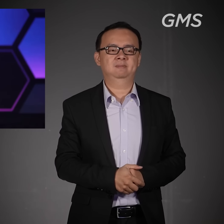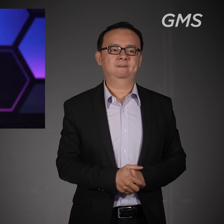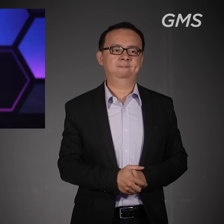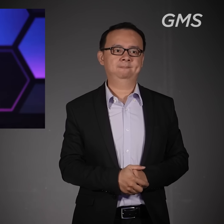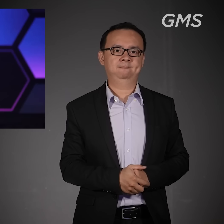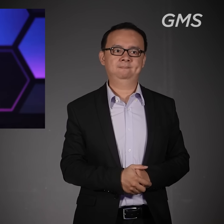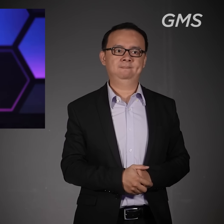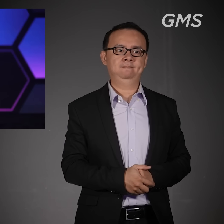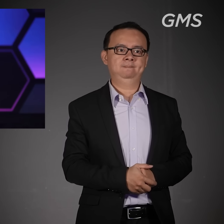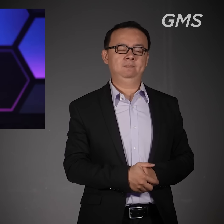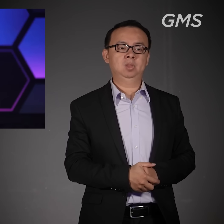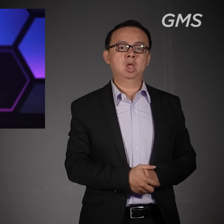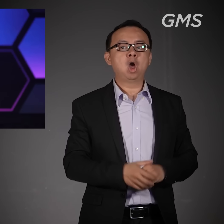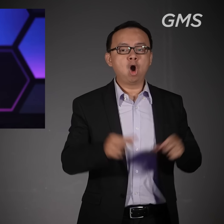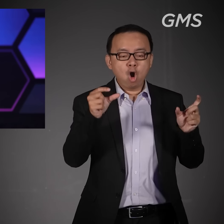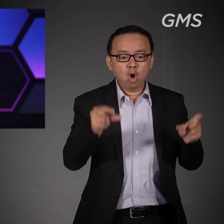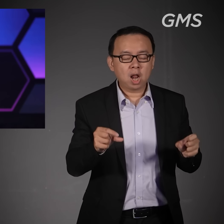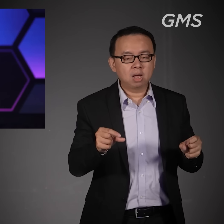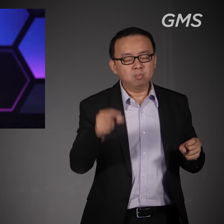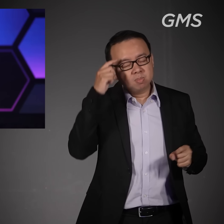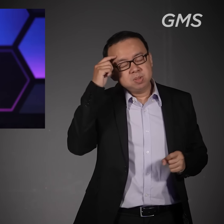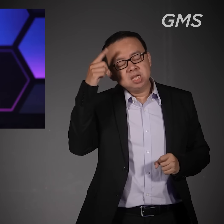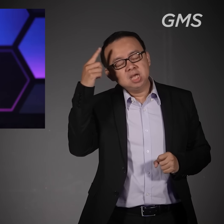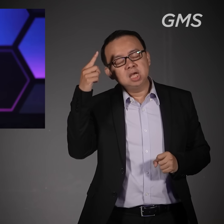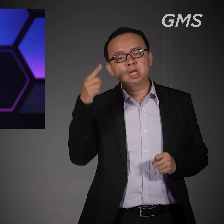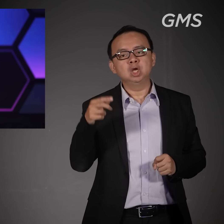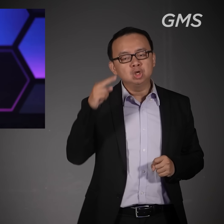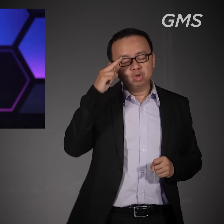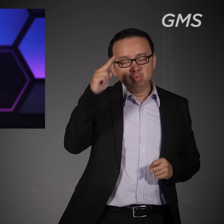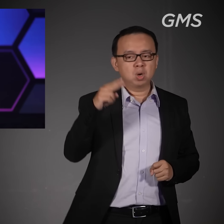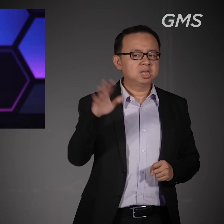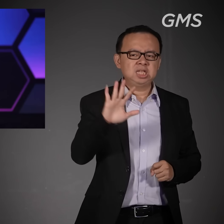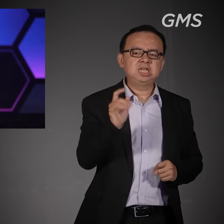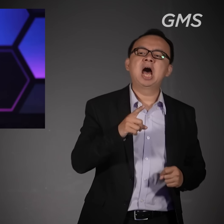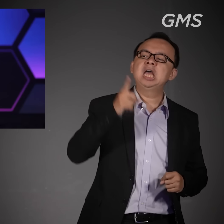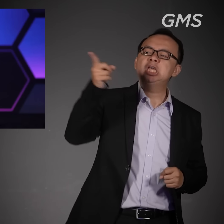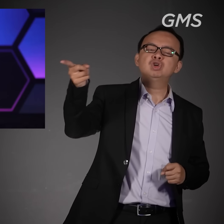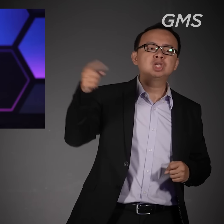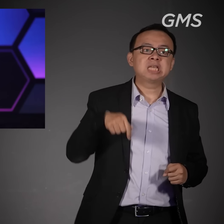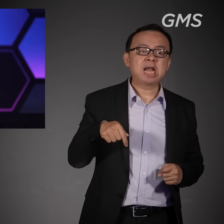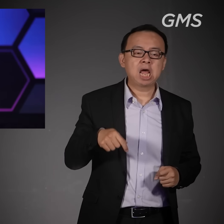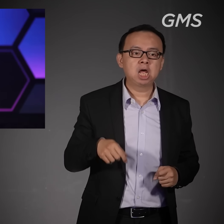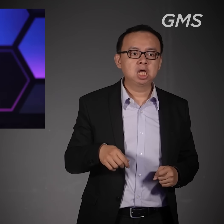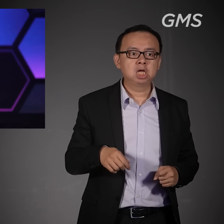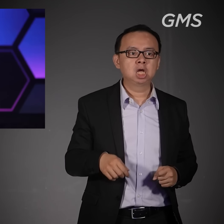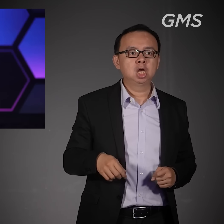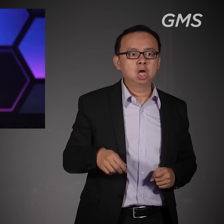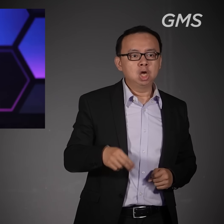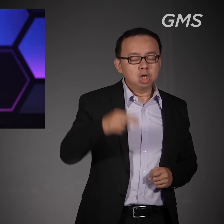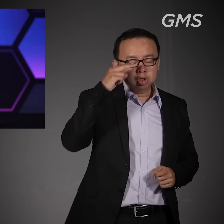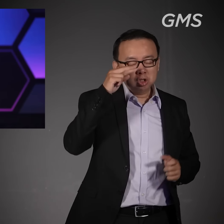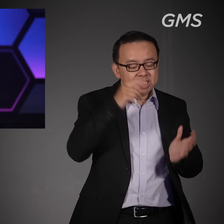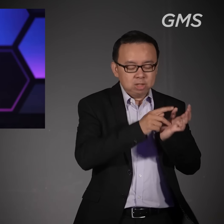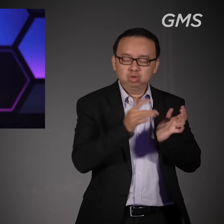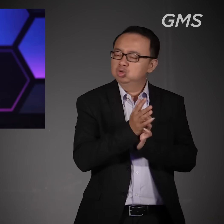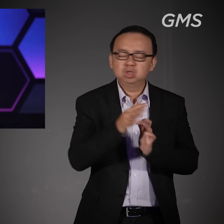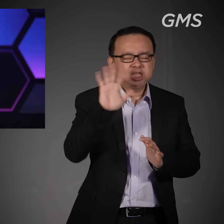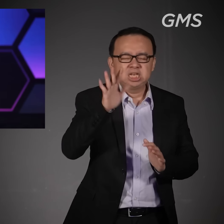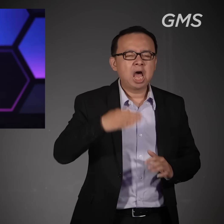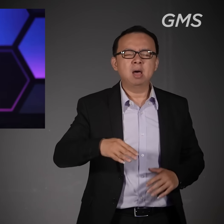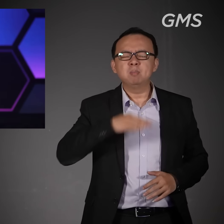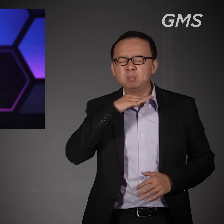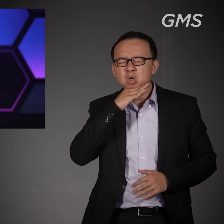ikut murid-muridnya ke kota sebelah, adalah karena Yesus tunggu makanan. Yesus gak tunggu makanan, disodori makanan, dia